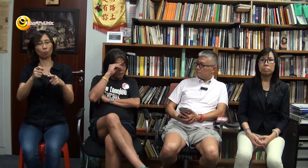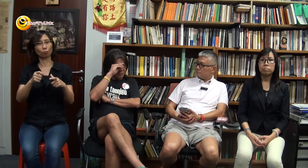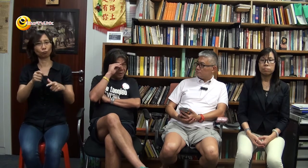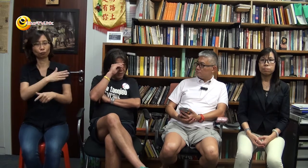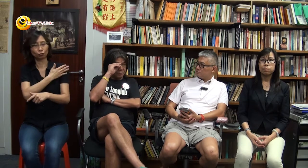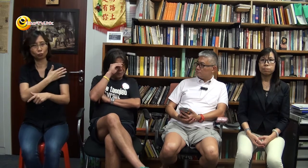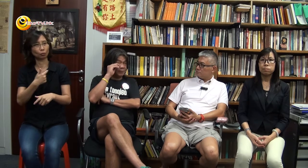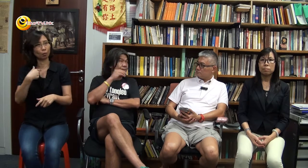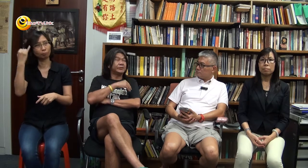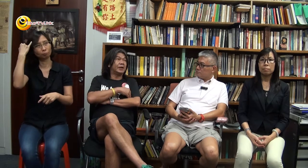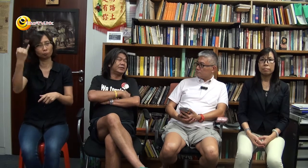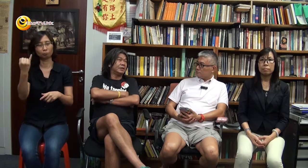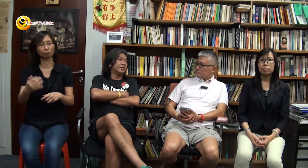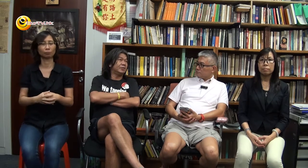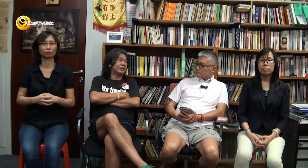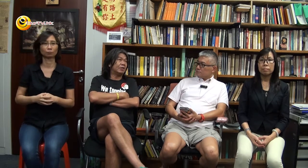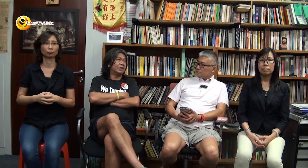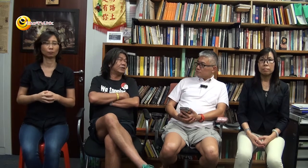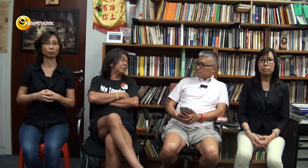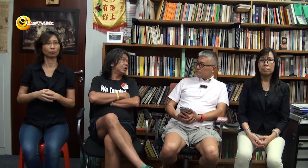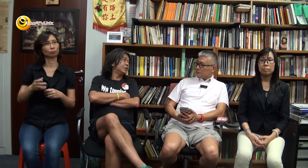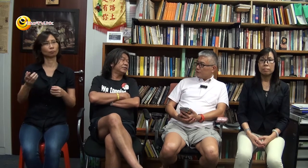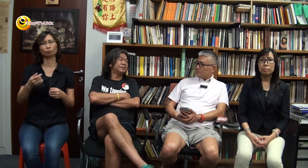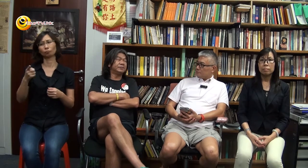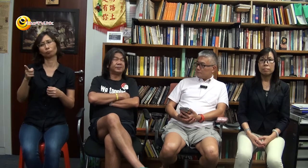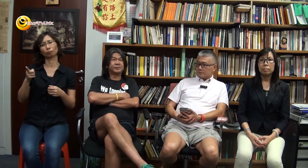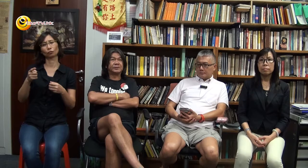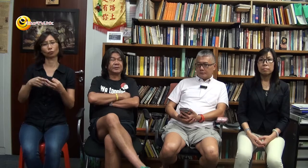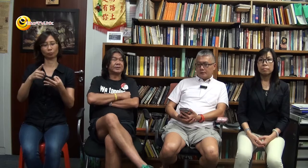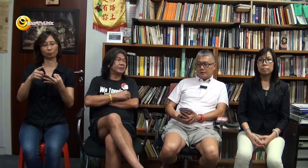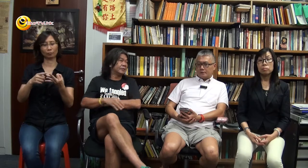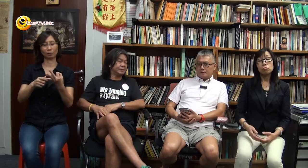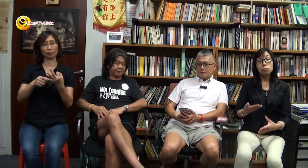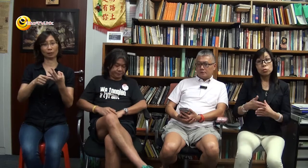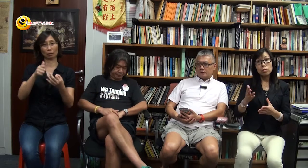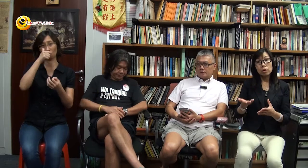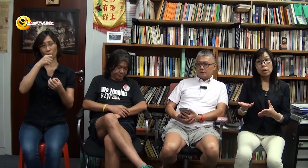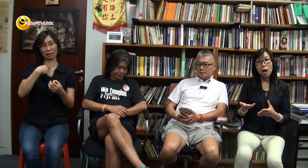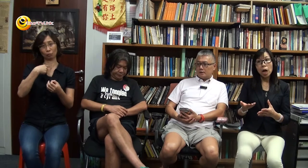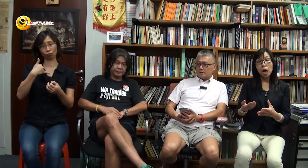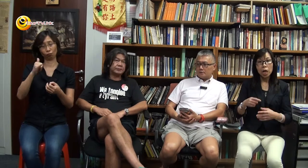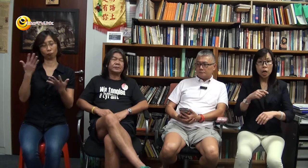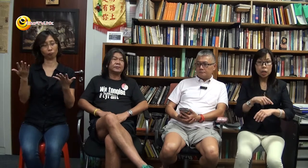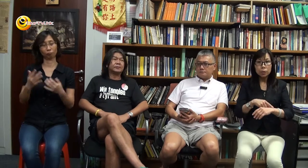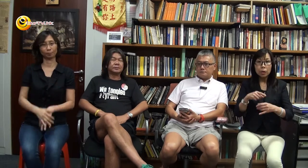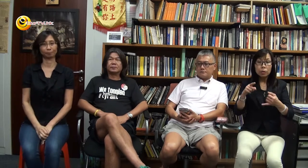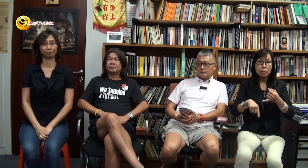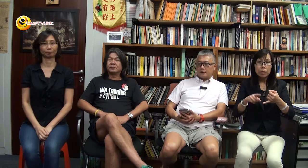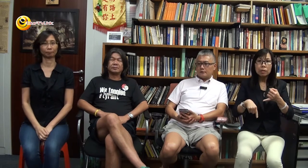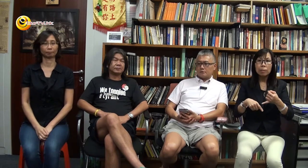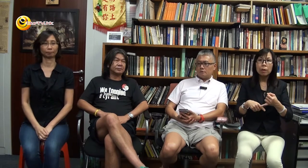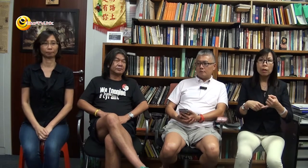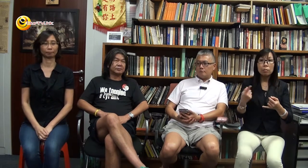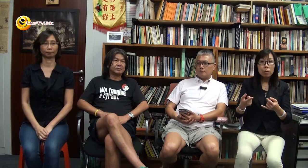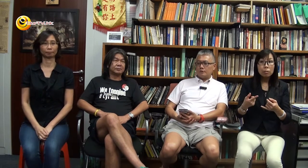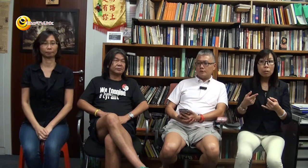瞭解唔到點解會咁，即係要有鄧國威要走啦。 咁所以其實喺節目結束之前咧，咁究